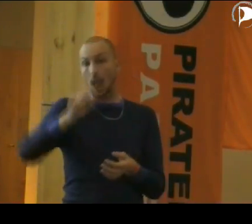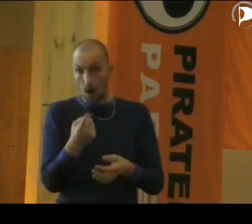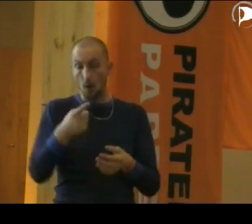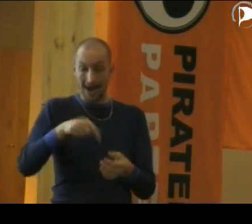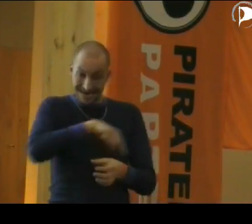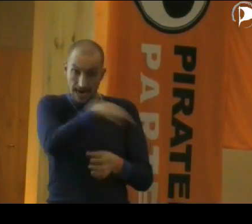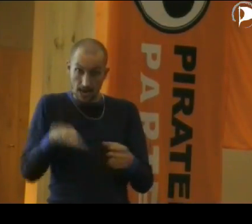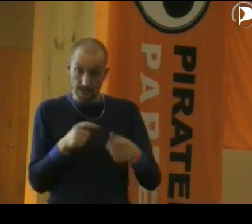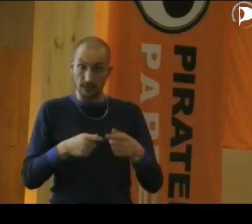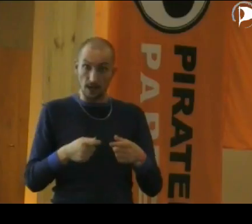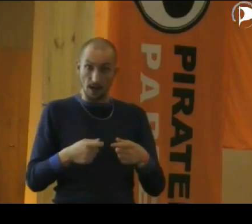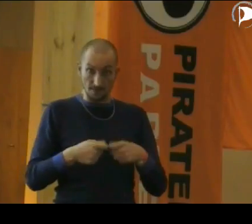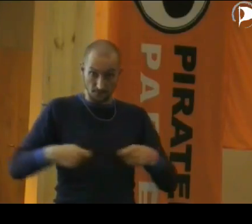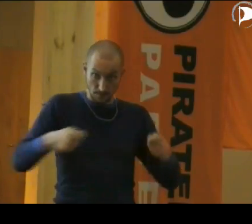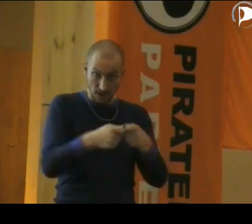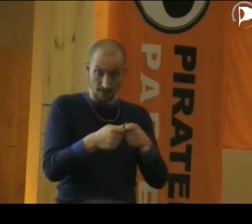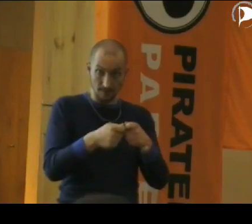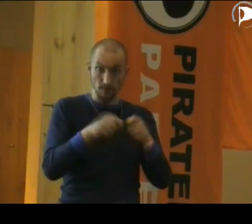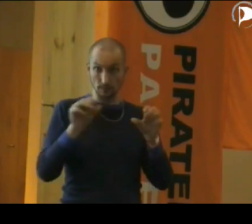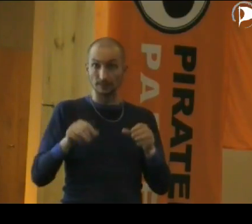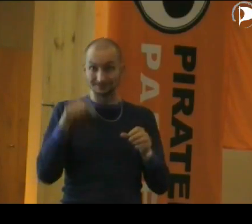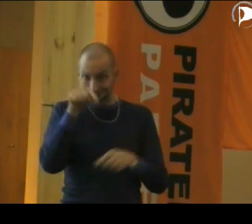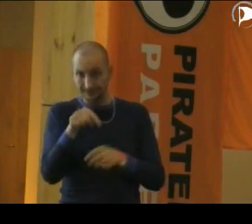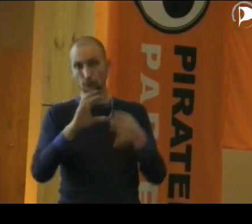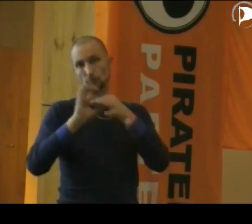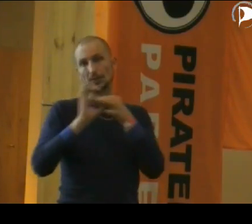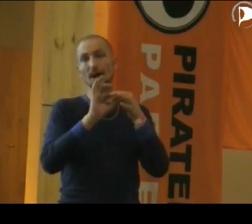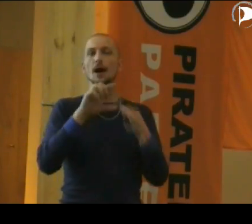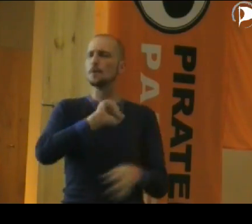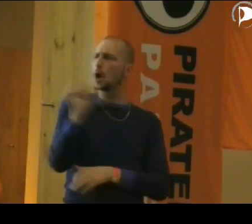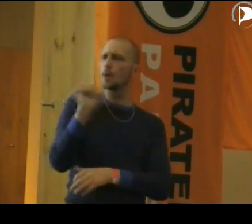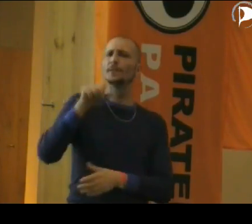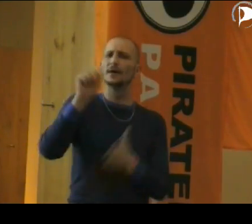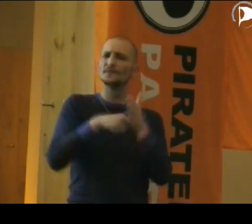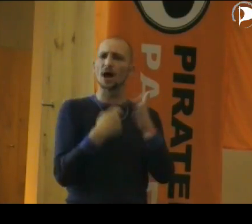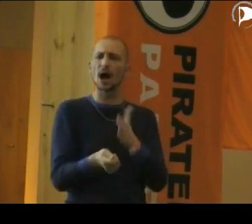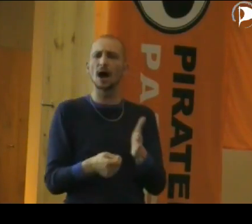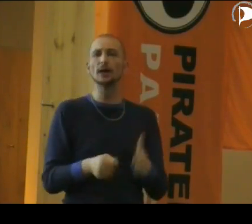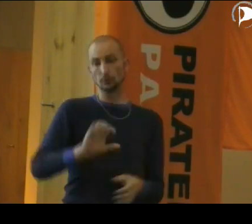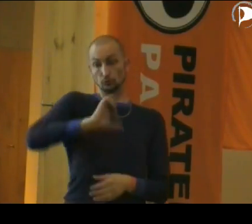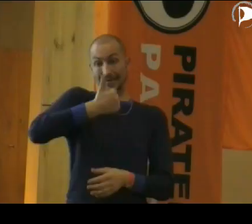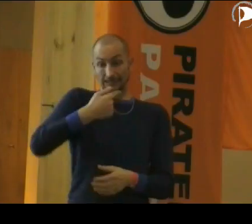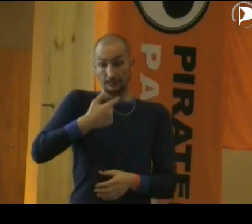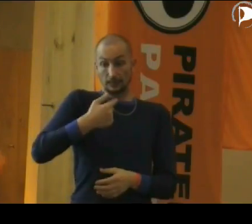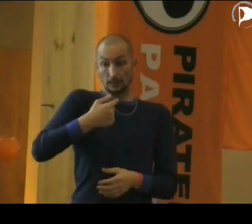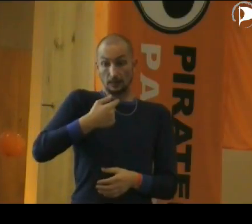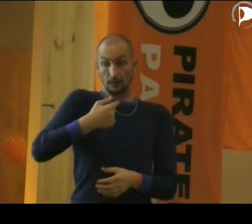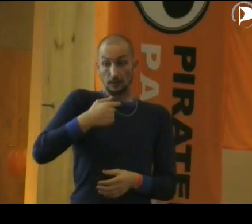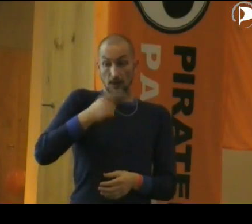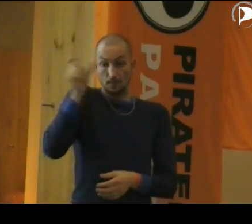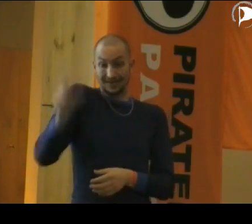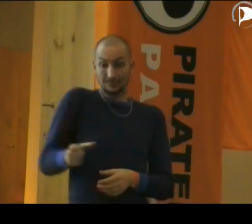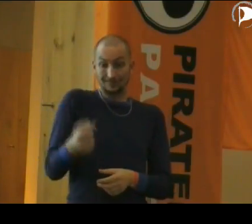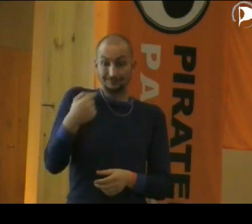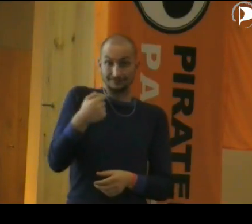tun morgen die ich mich jetzt hier zum beispiel das modell vorgeschlagen das ist nun mal ein